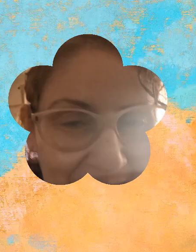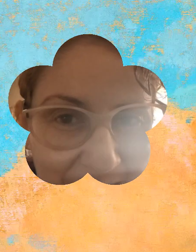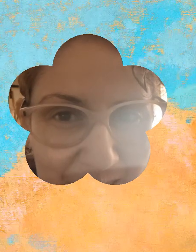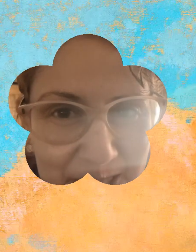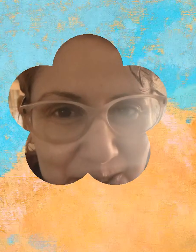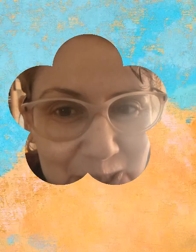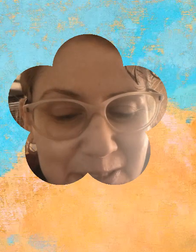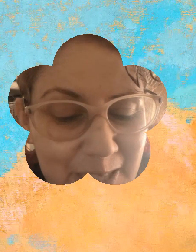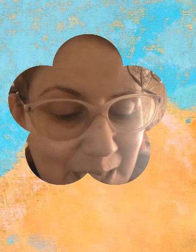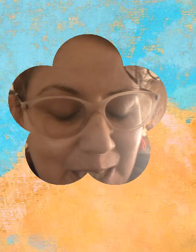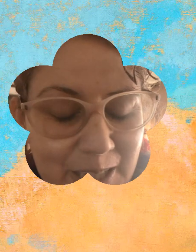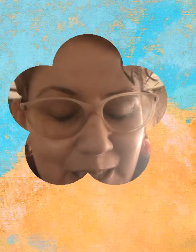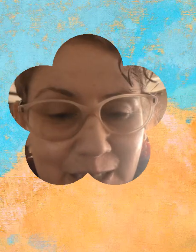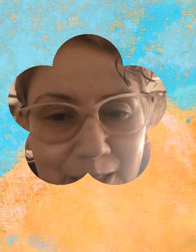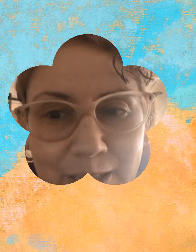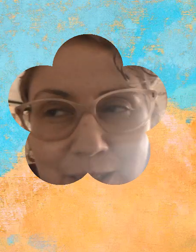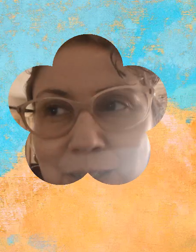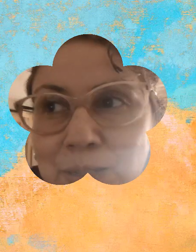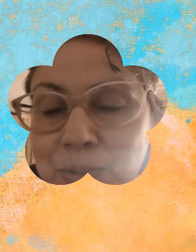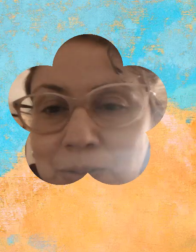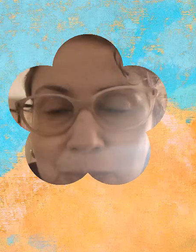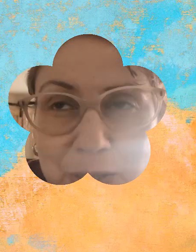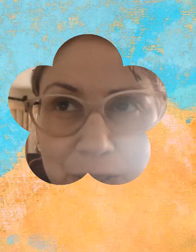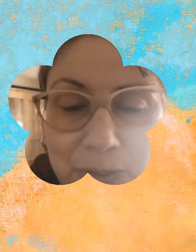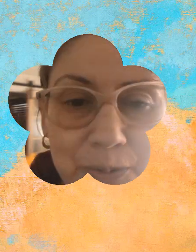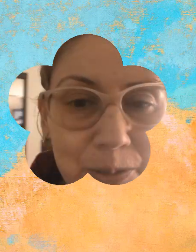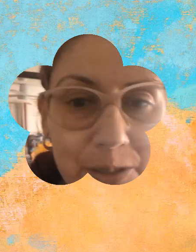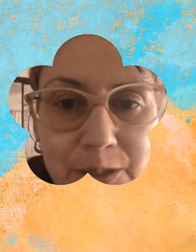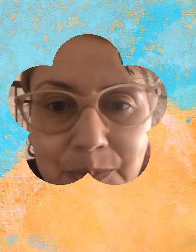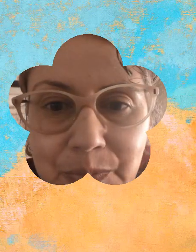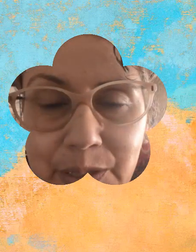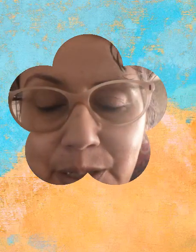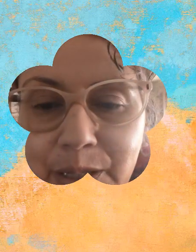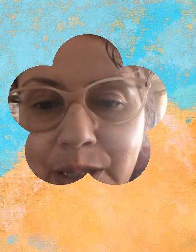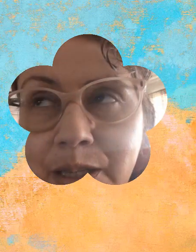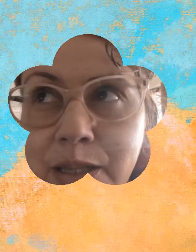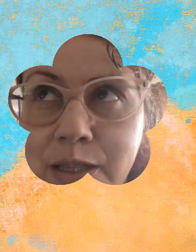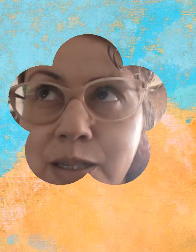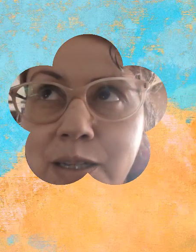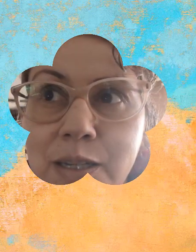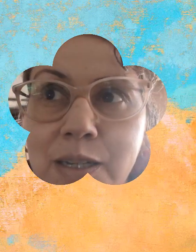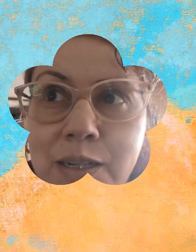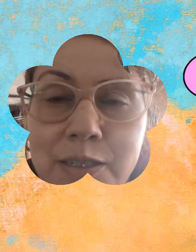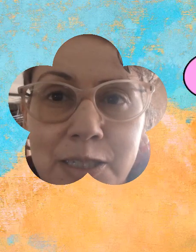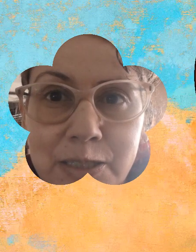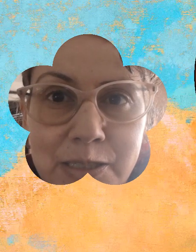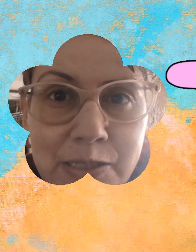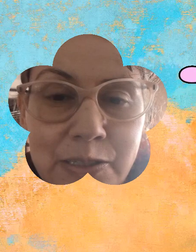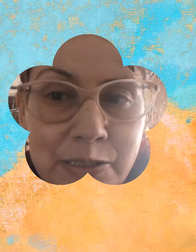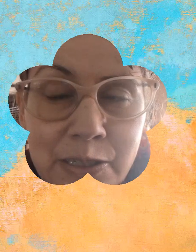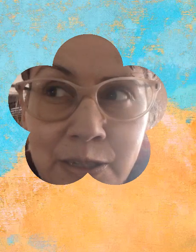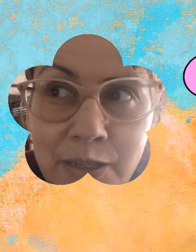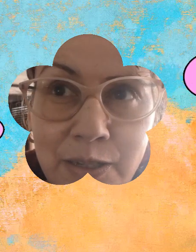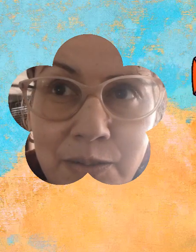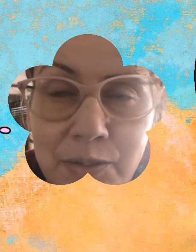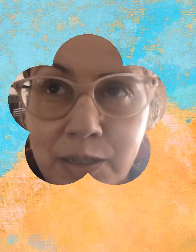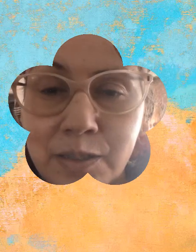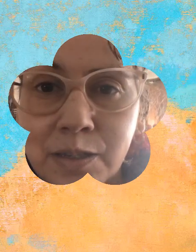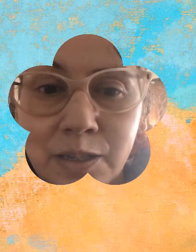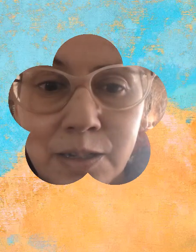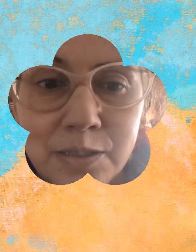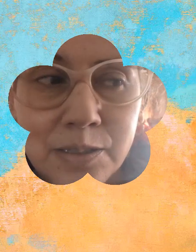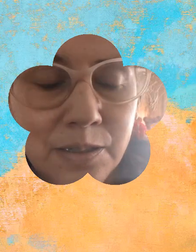Friday, January 12th, and I was about to go to work, but I started sneezing